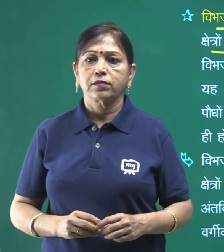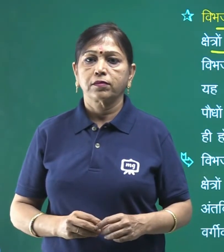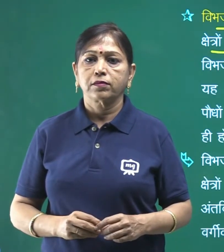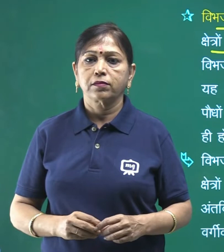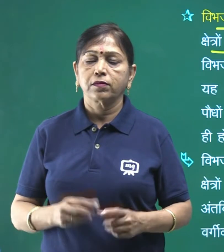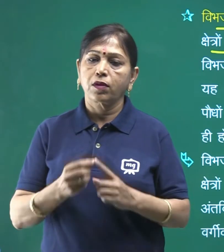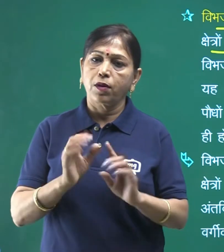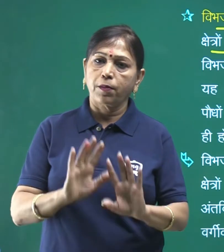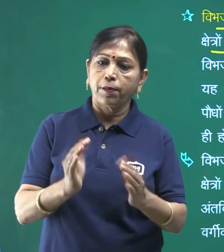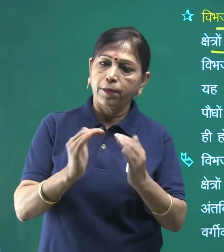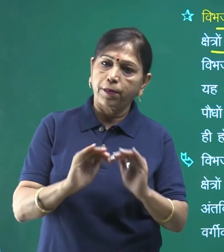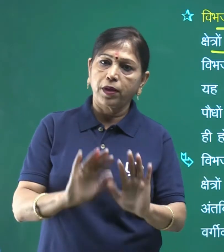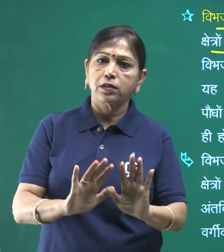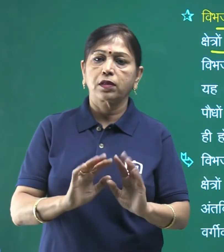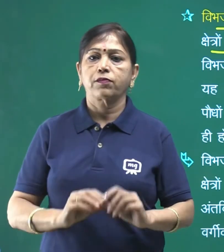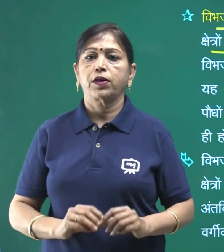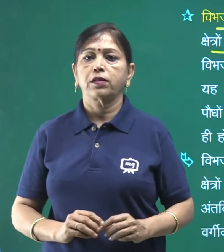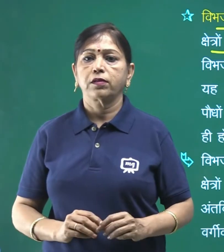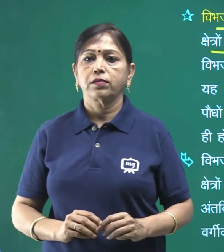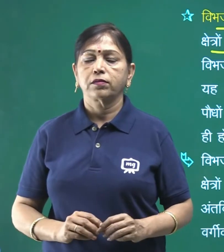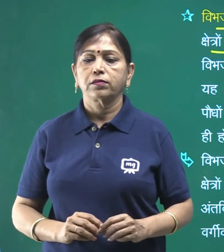पाए जाने वाले